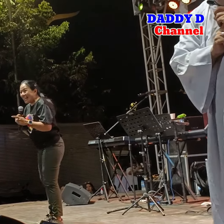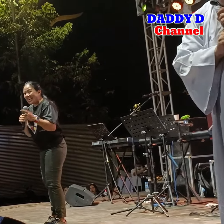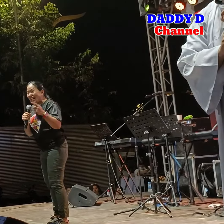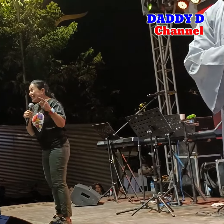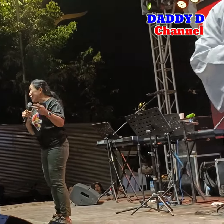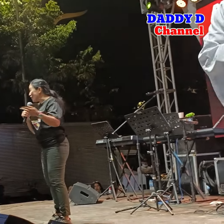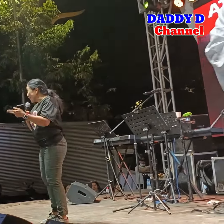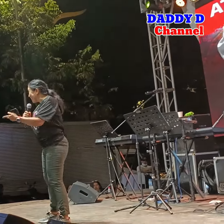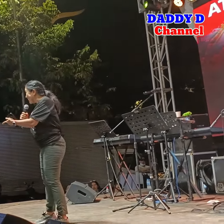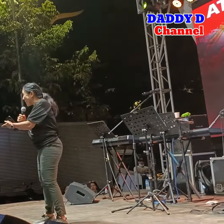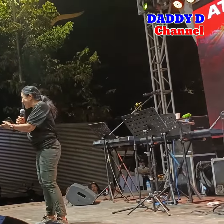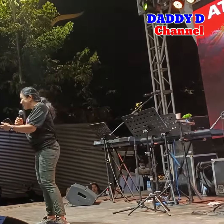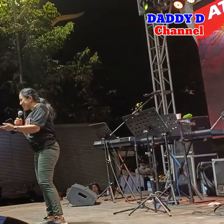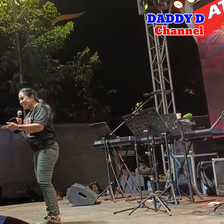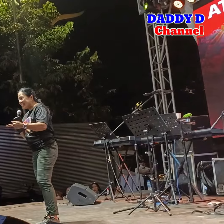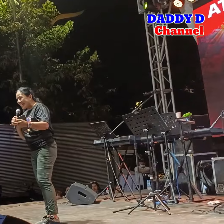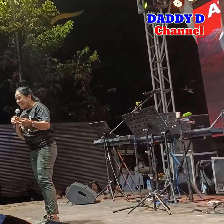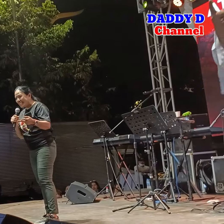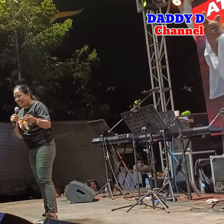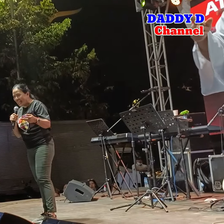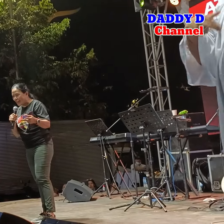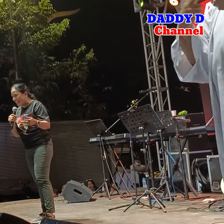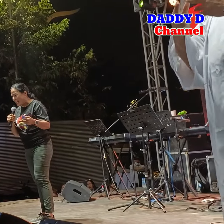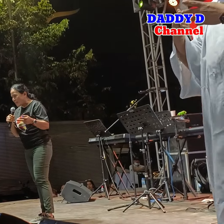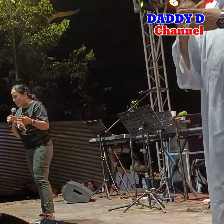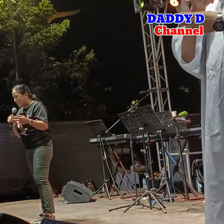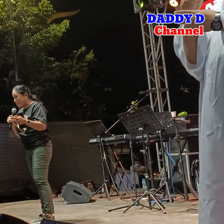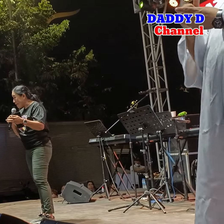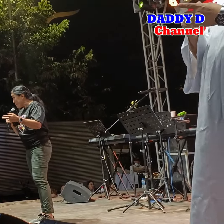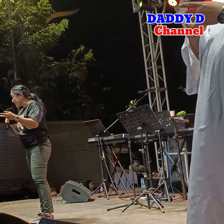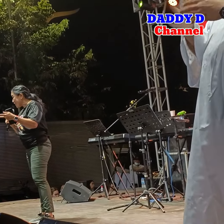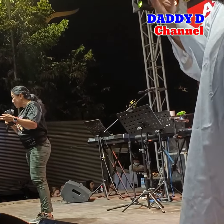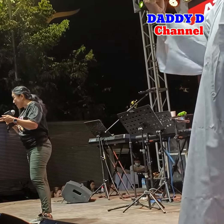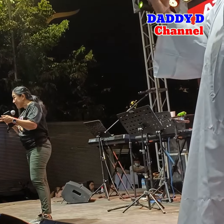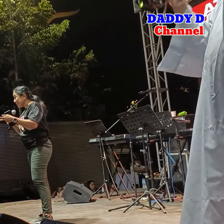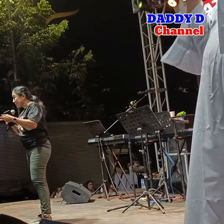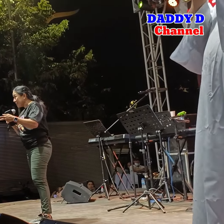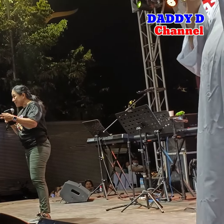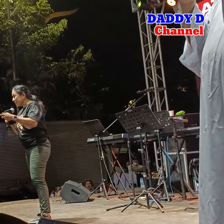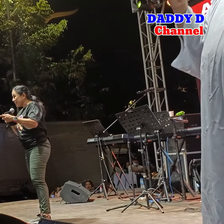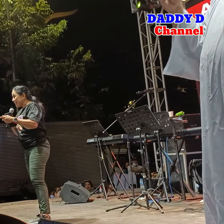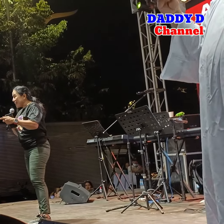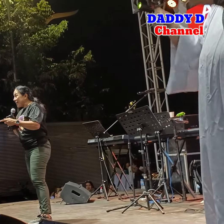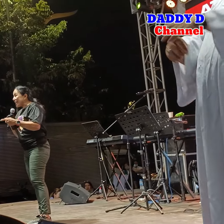Napipilitan siya. Kasi on ordinary days, tila hindi na tayo kinakausap. Napansin nyo ba?